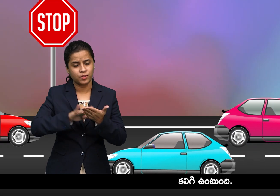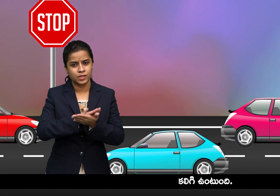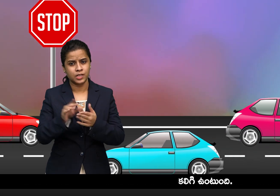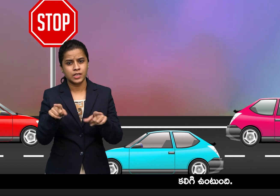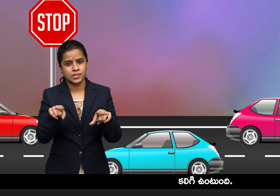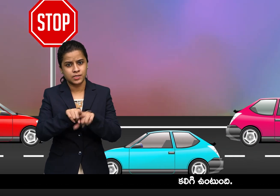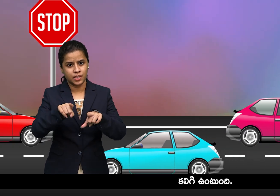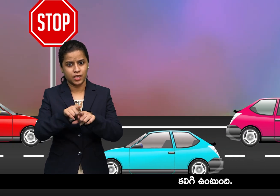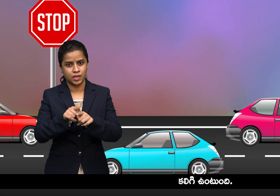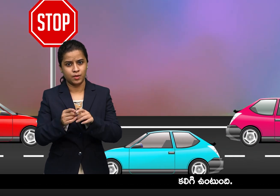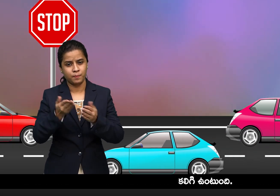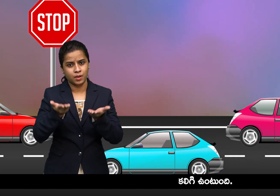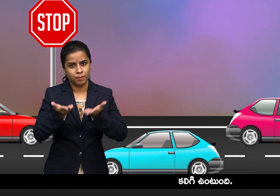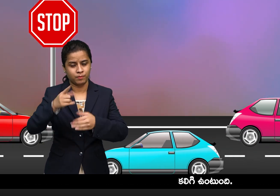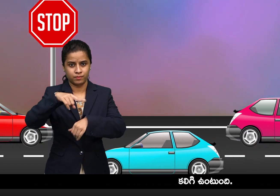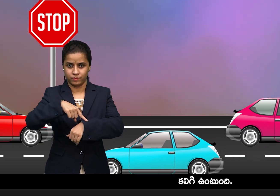ఉంటుంది.